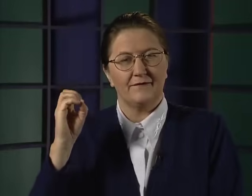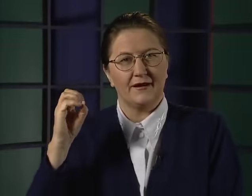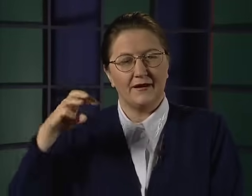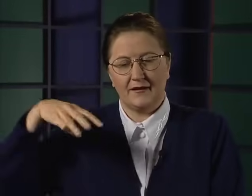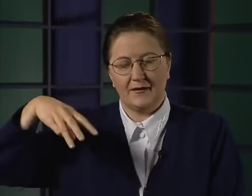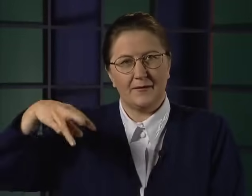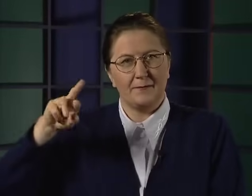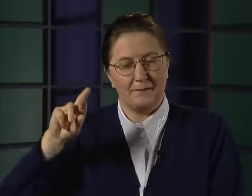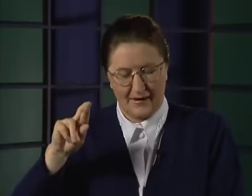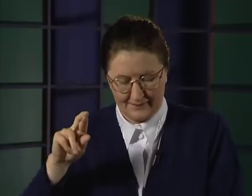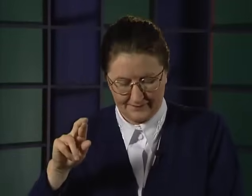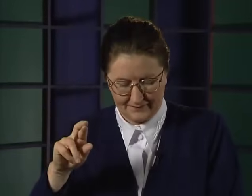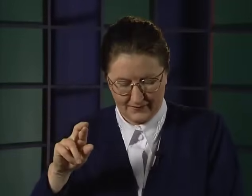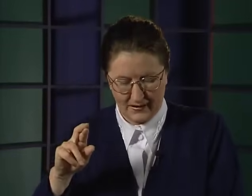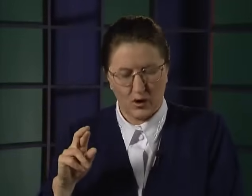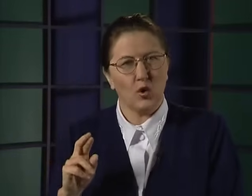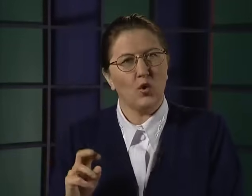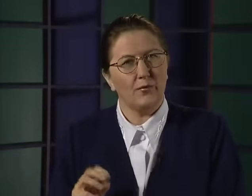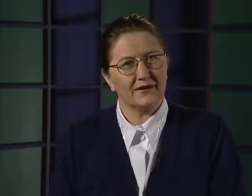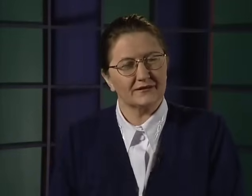Время. Образ.